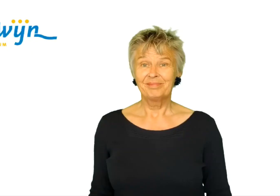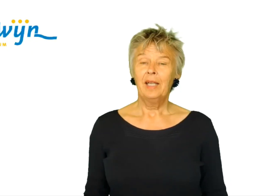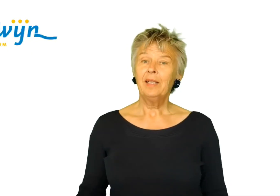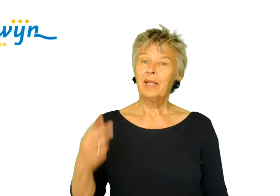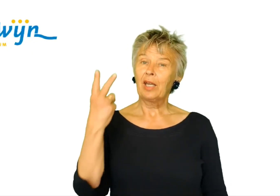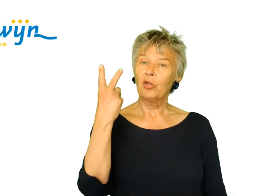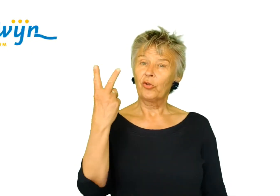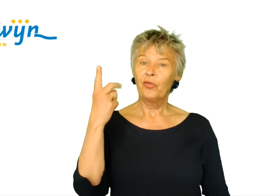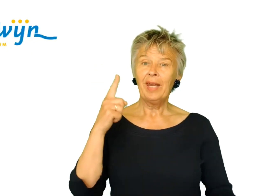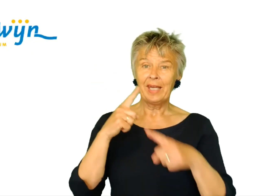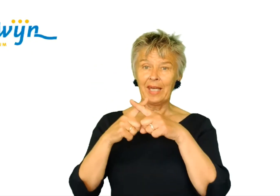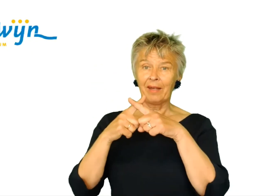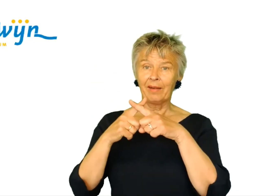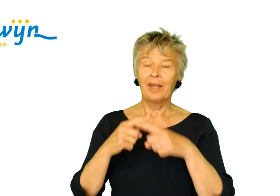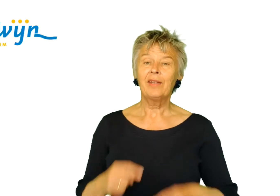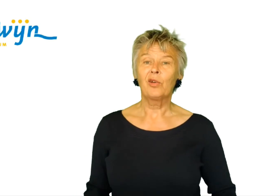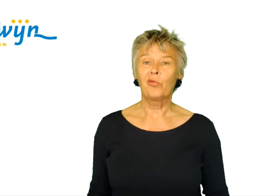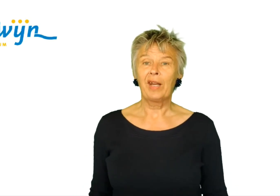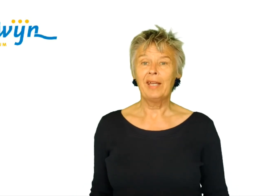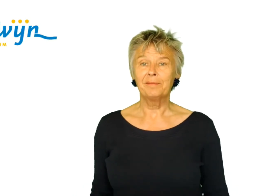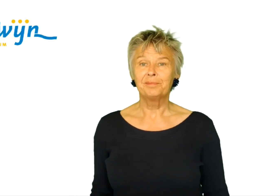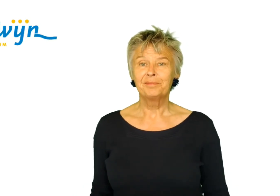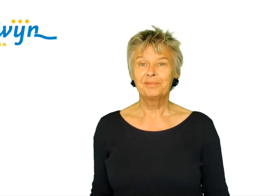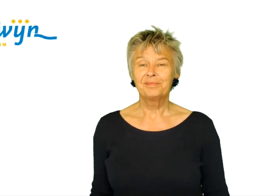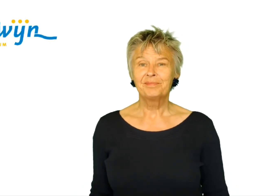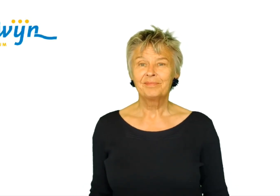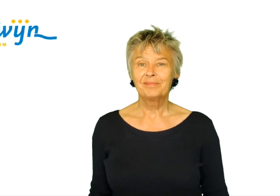En dan krijg je nog twee keer het refrein.